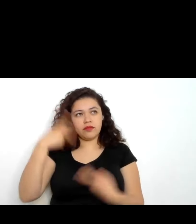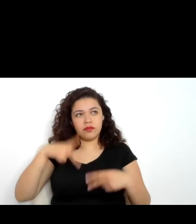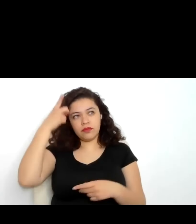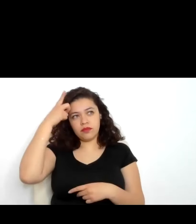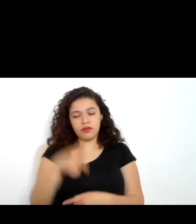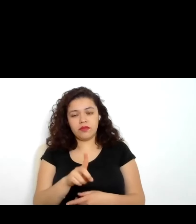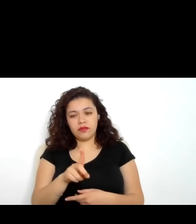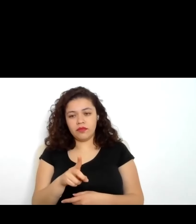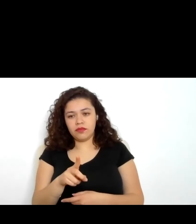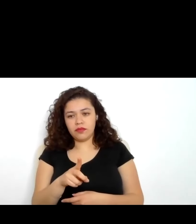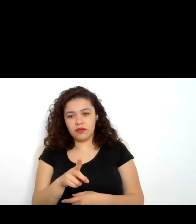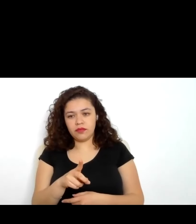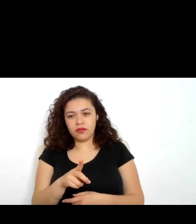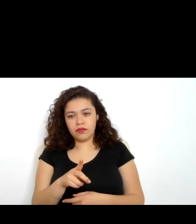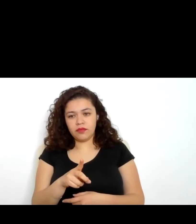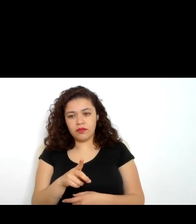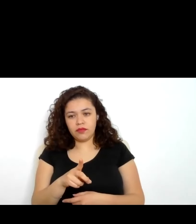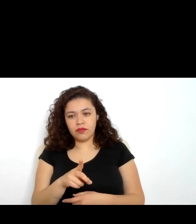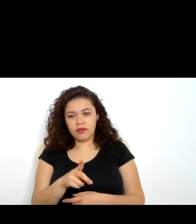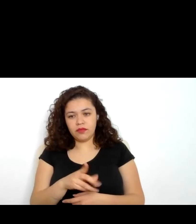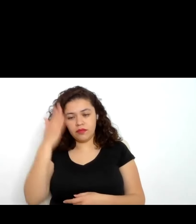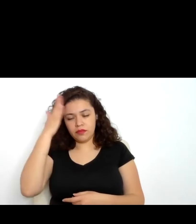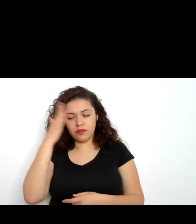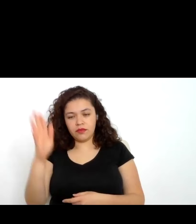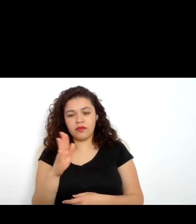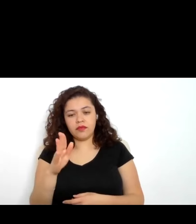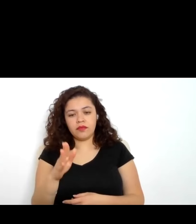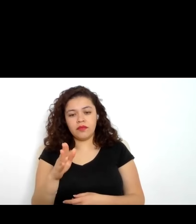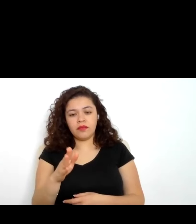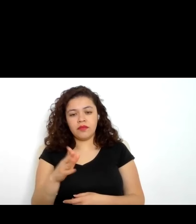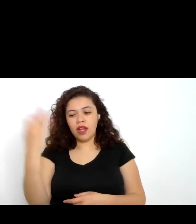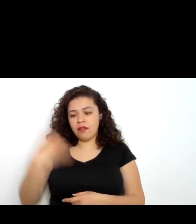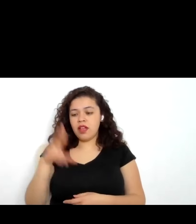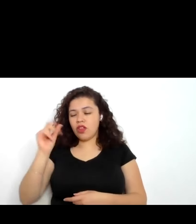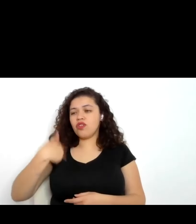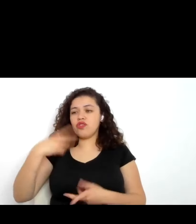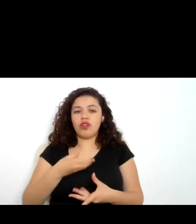esas transferencias o esas transferencias serían ilegales, irían en contra de la ley.